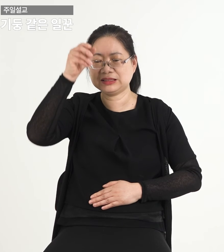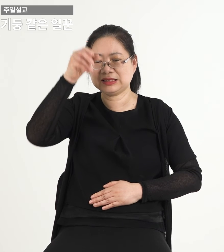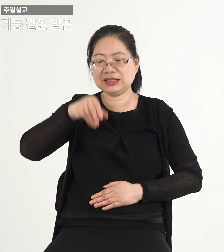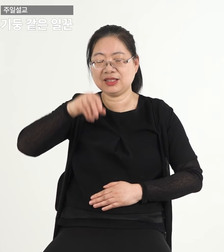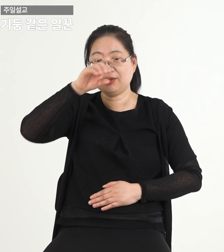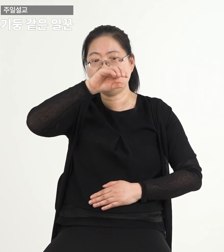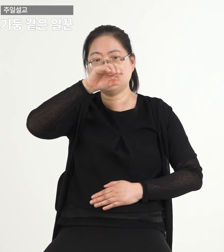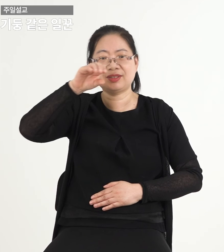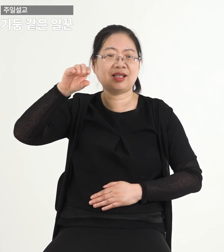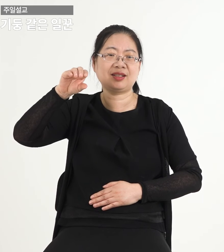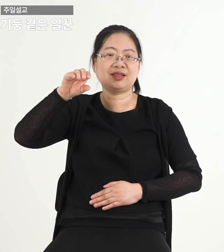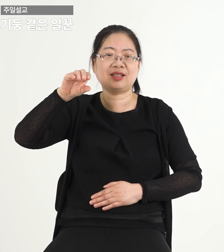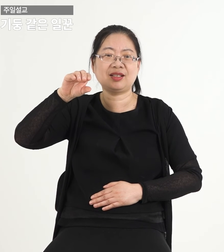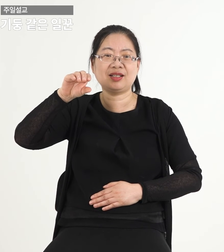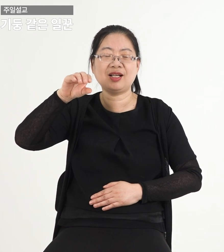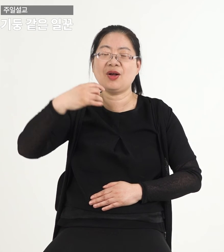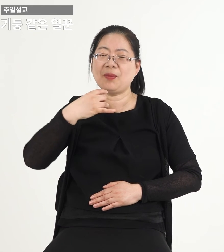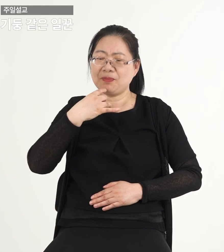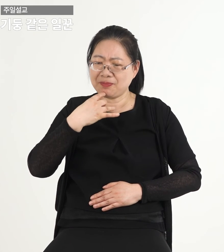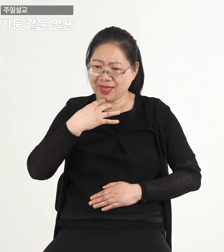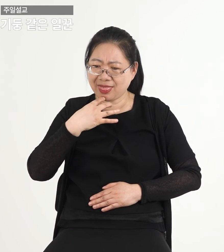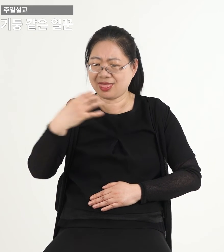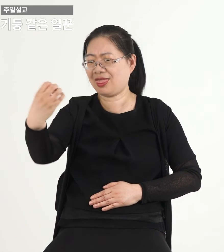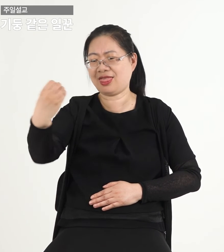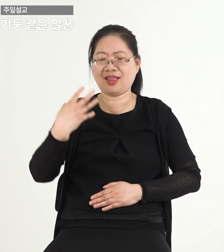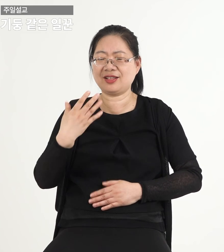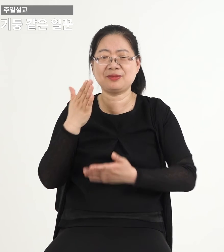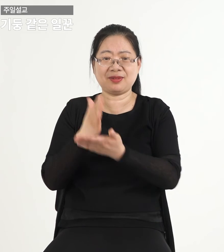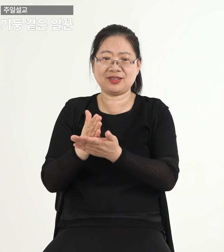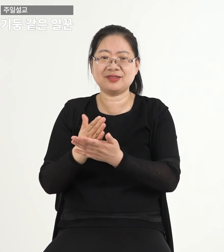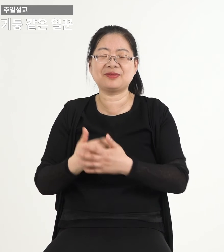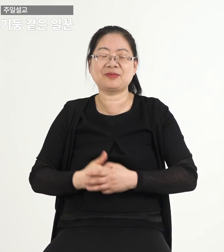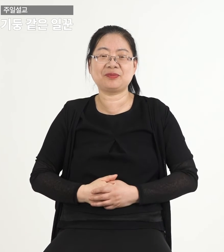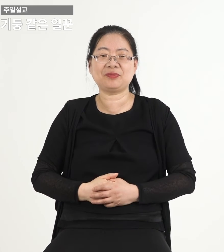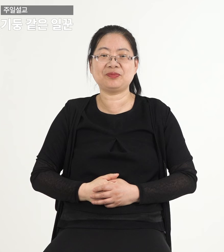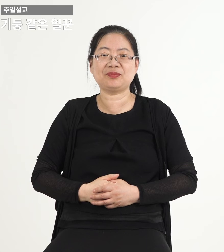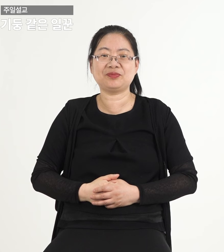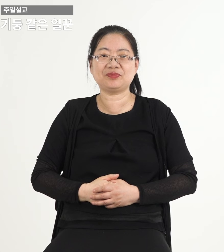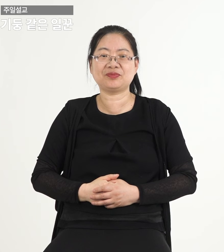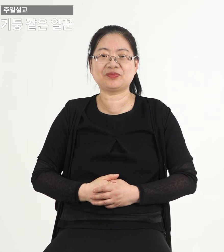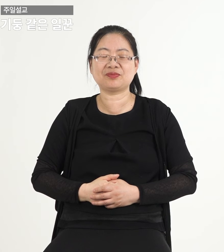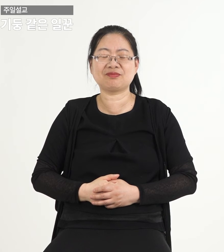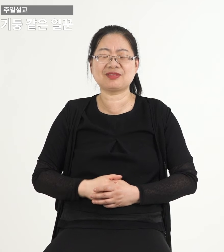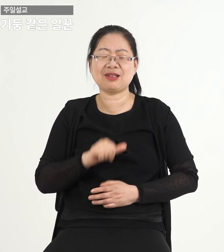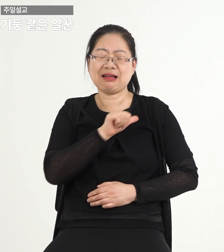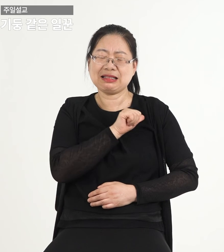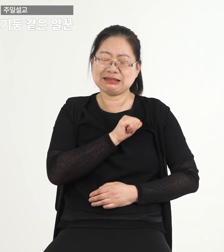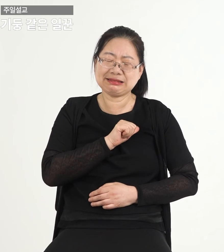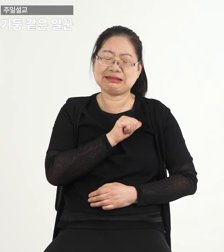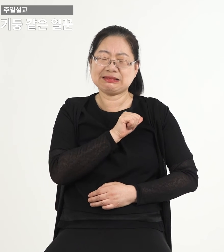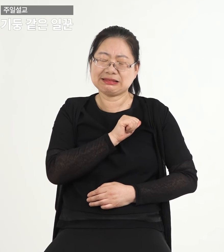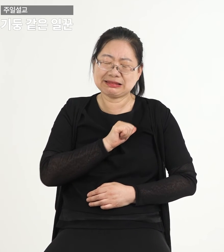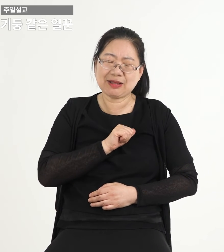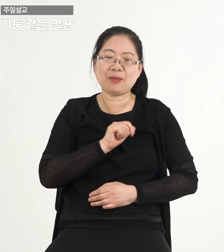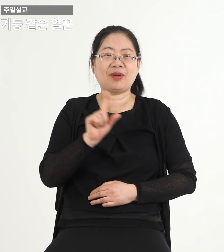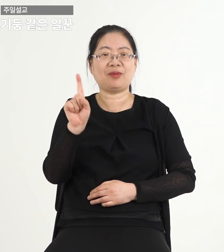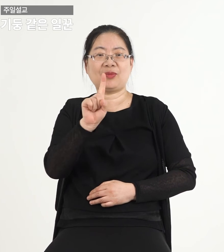십자가, 너무 십자가만 갖다 대지 마시고, 에? 무슨 인내를 하셨을 것 같아요?